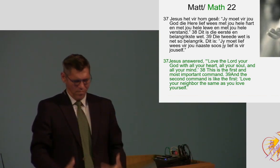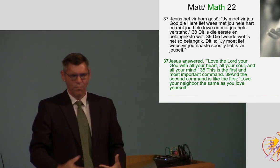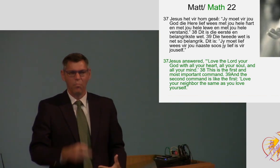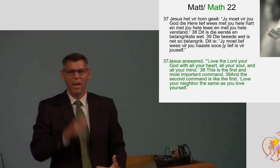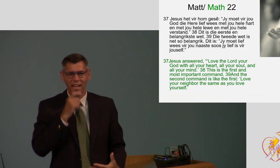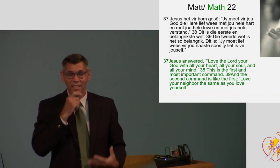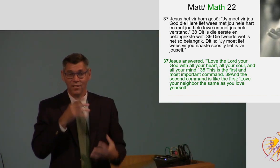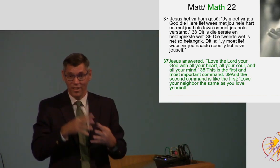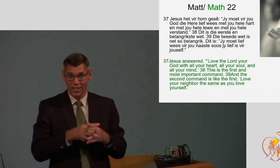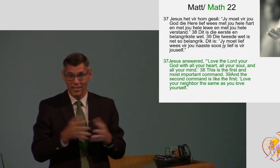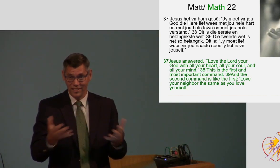mens wees.